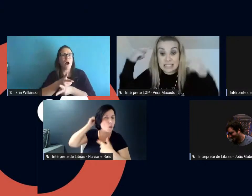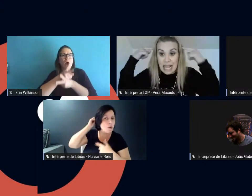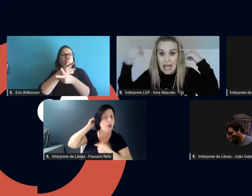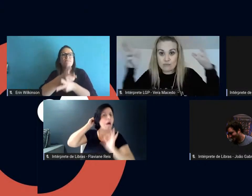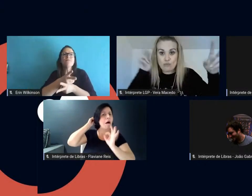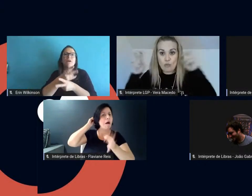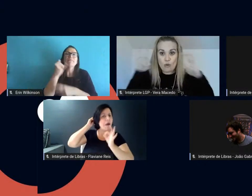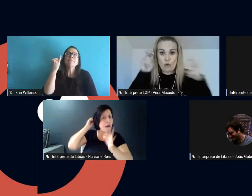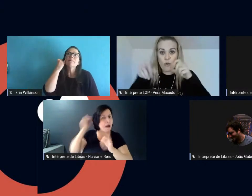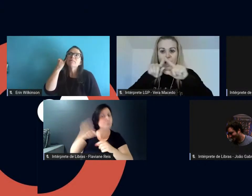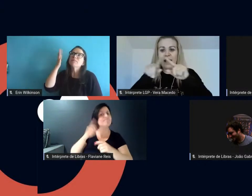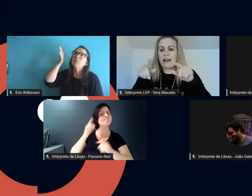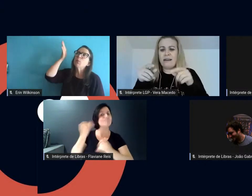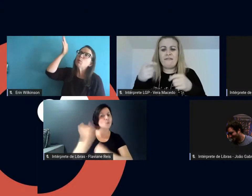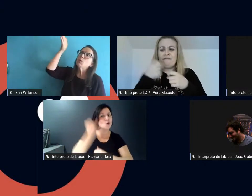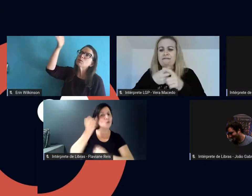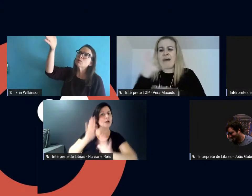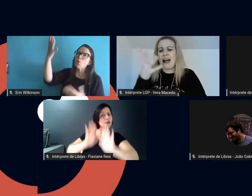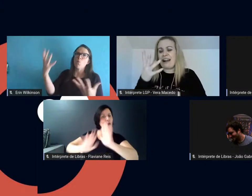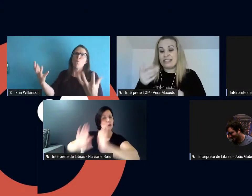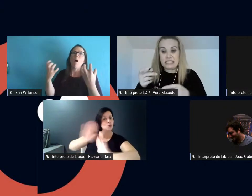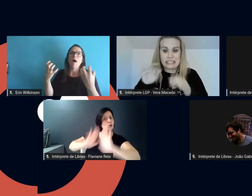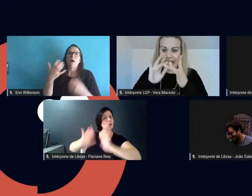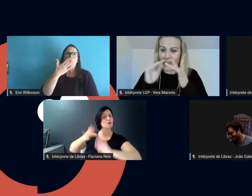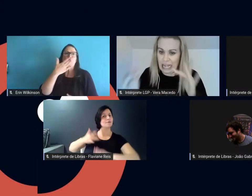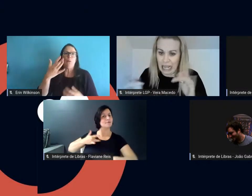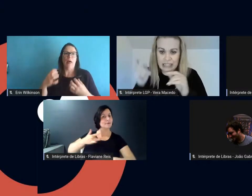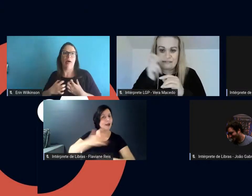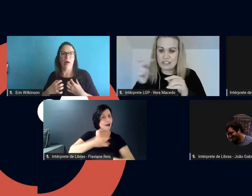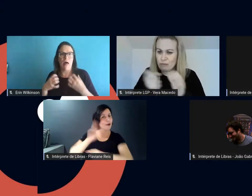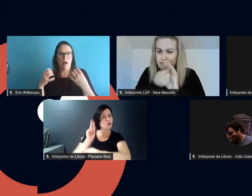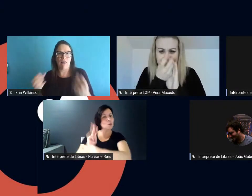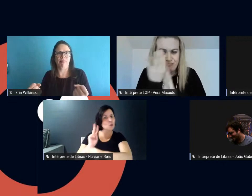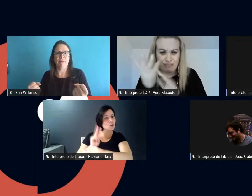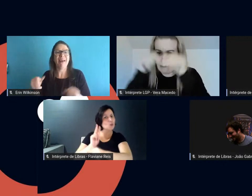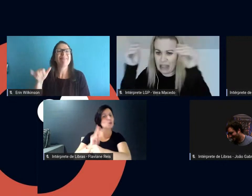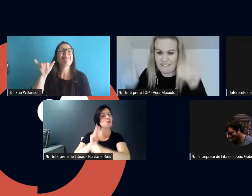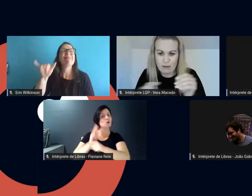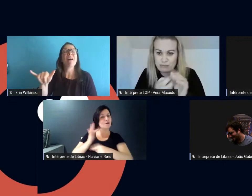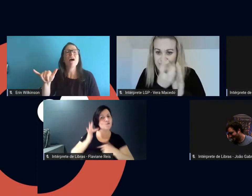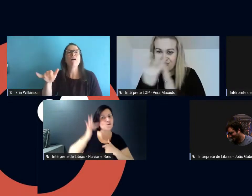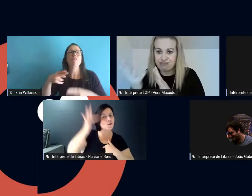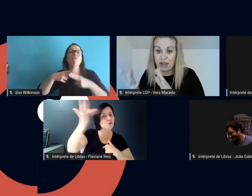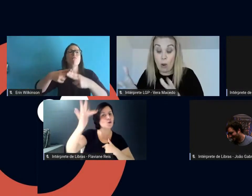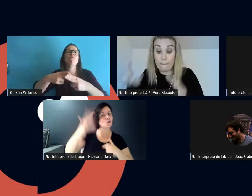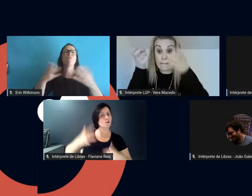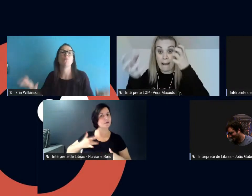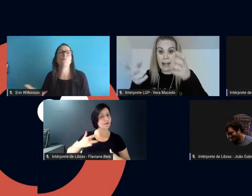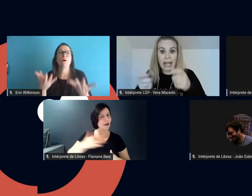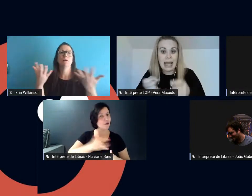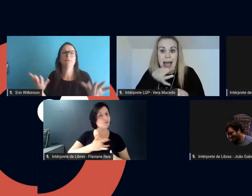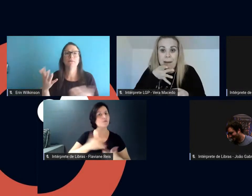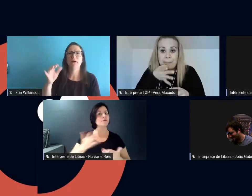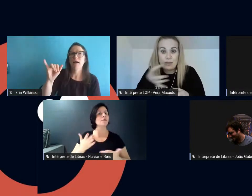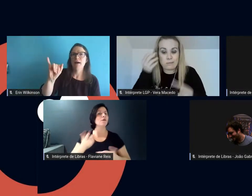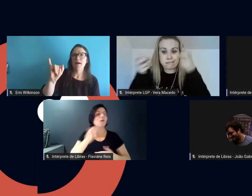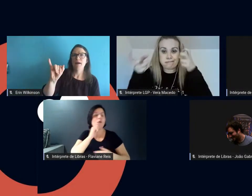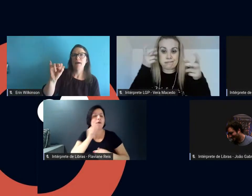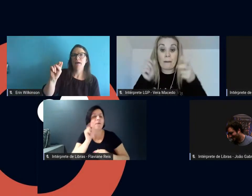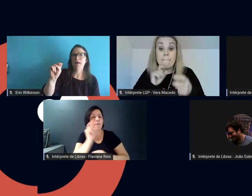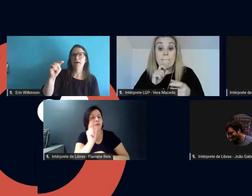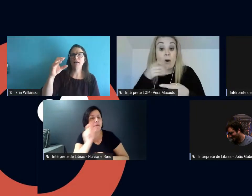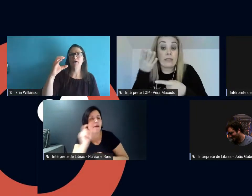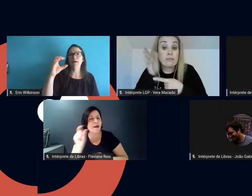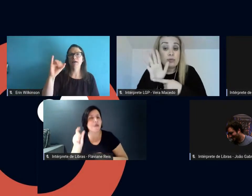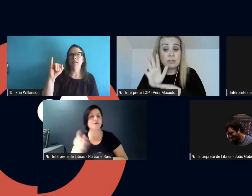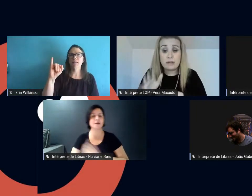plataformas, as informações chegam de maneira muito rápida e eles podem, por exemplo,